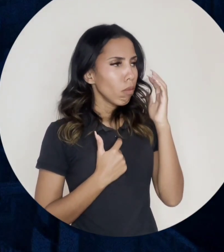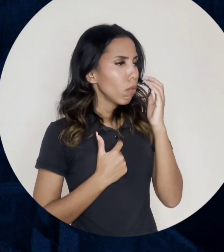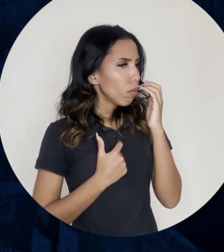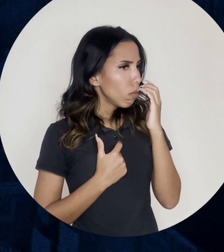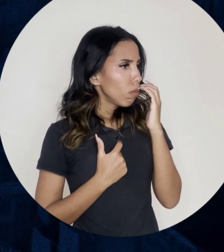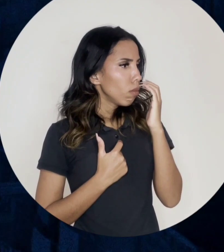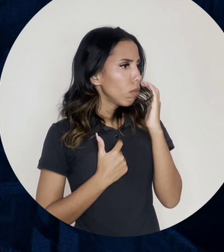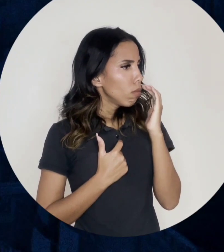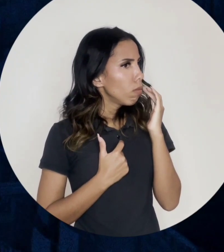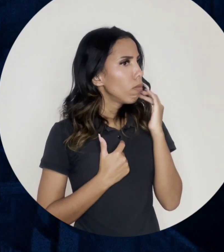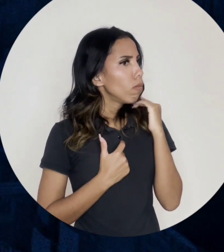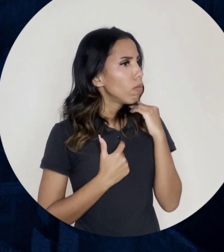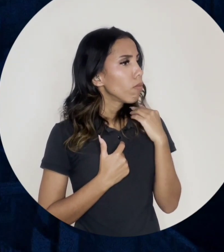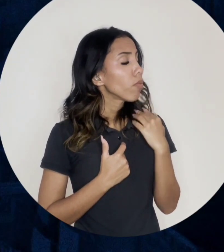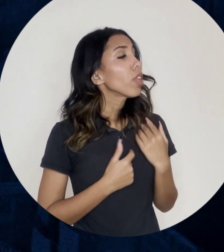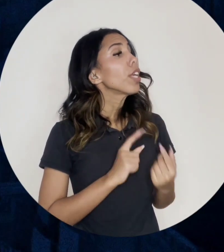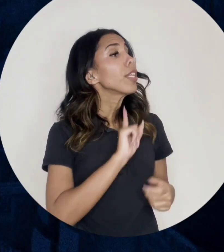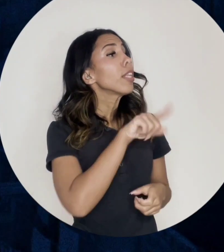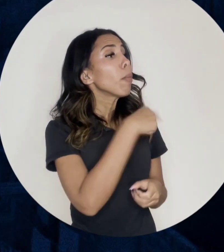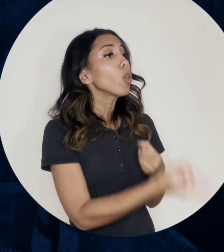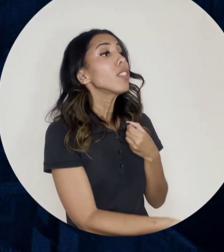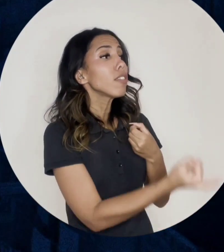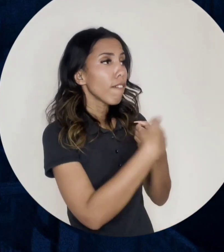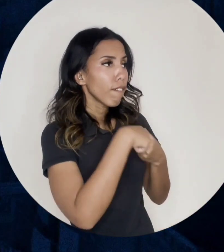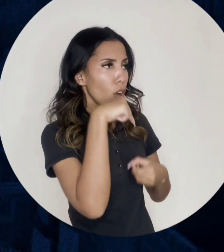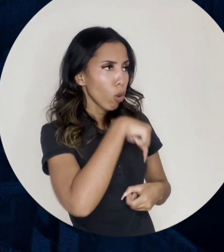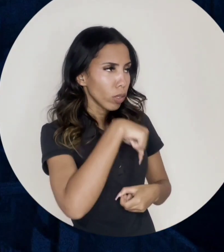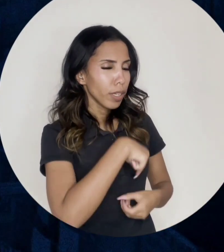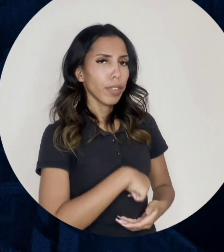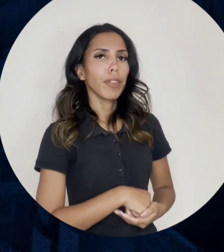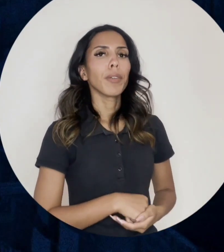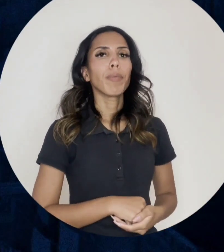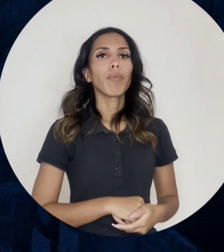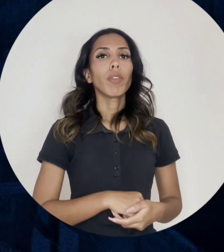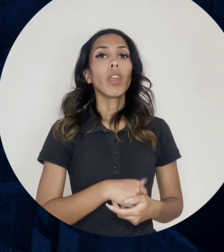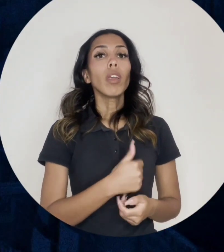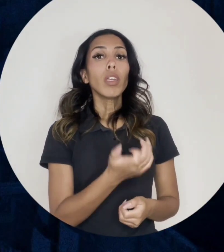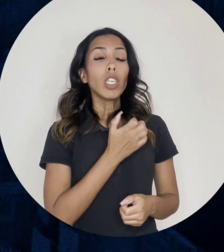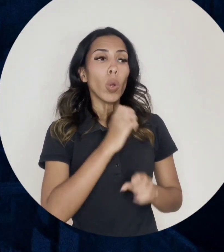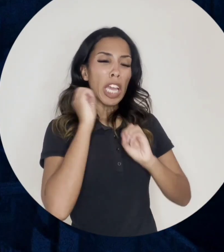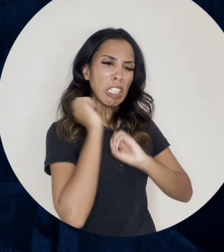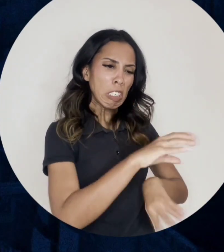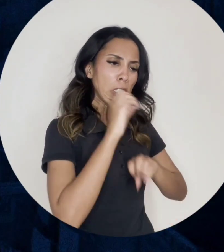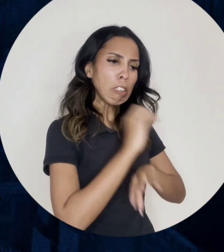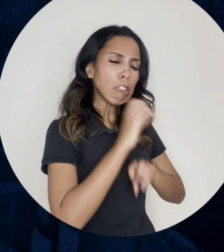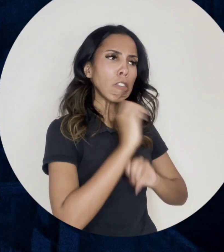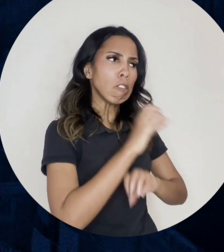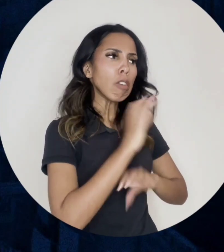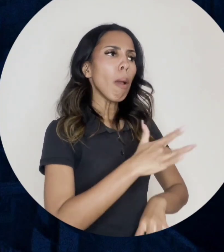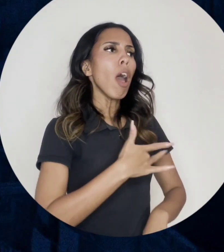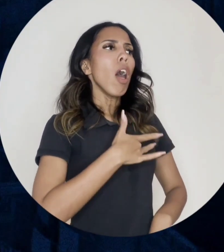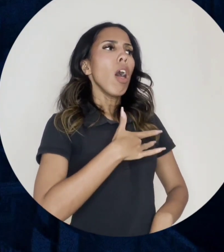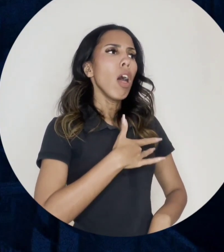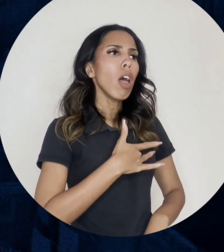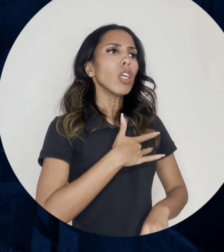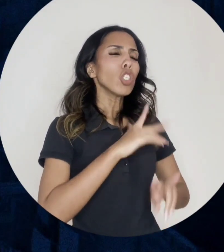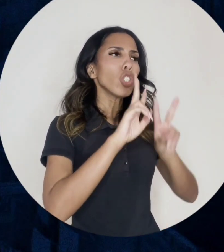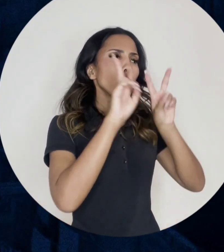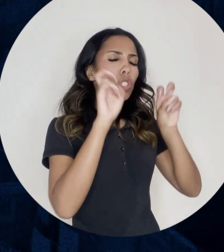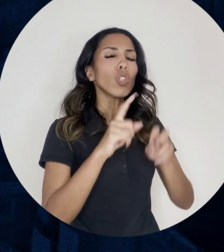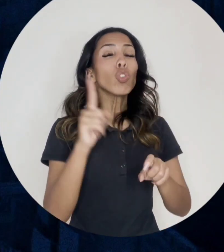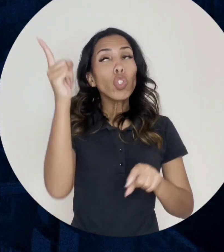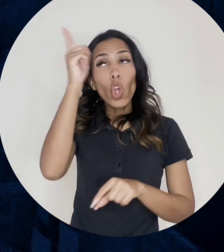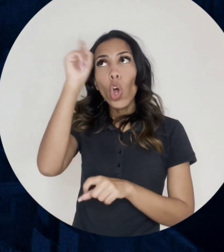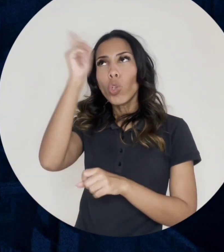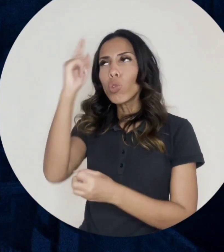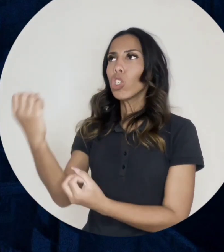E ela falou, e a senhora volte aqui outras vezes que eu quero te capacitar para tuberculose. Todo dia ela me dá uma